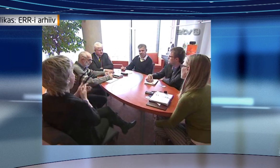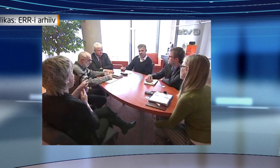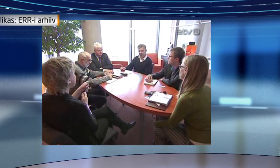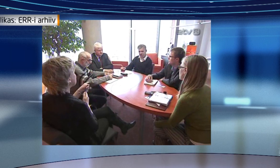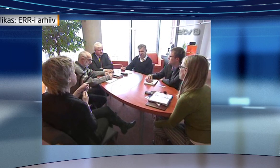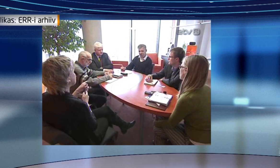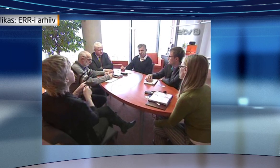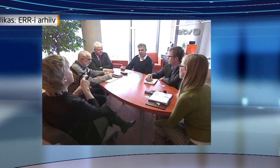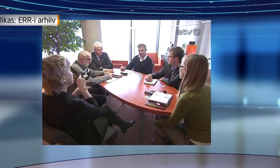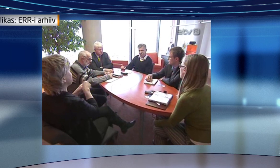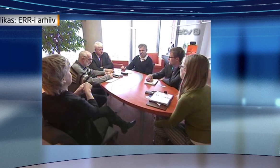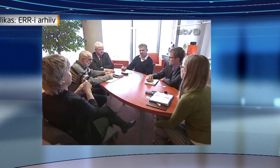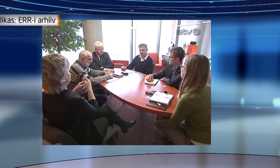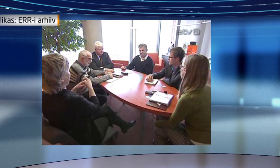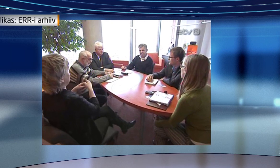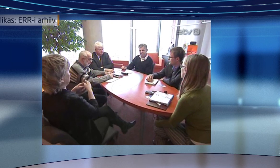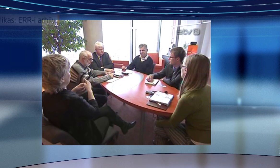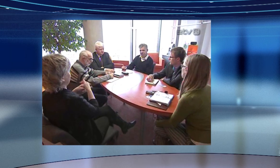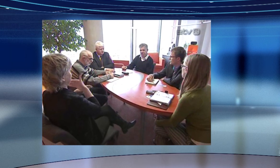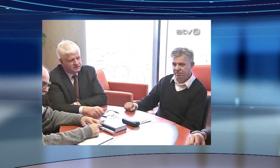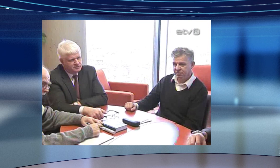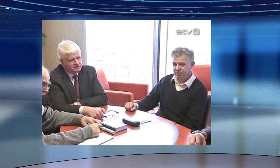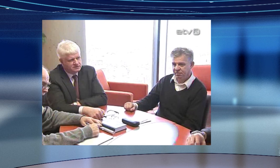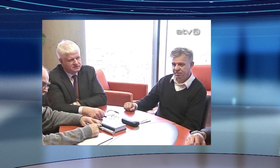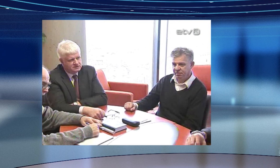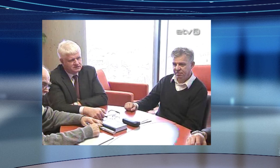Siis see ei ole nagu takistuseks, et tal nüüd on mingi põhjus.